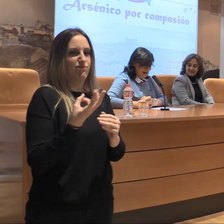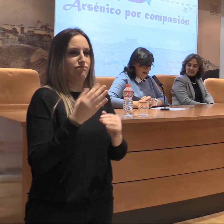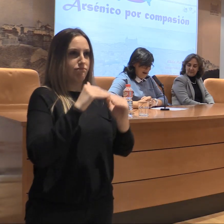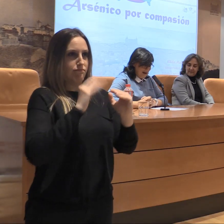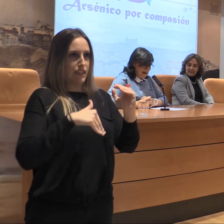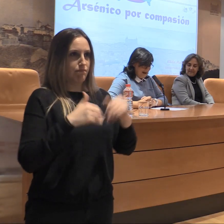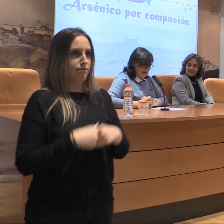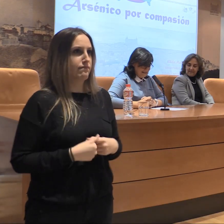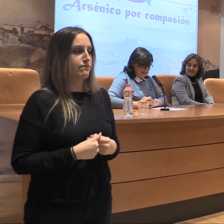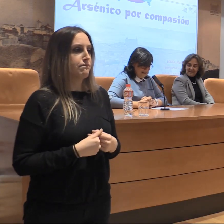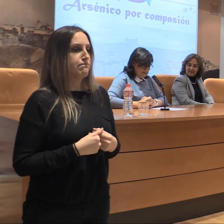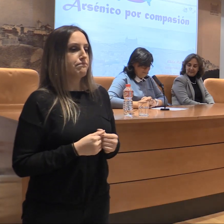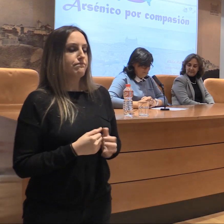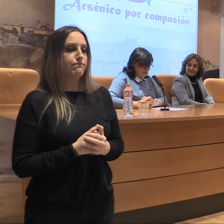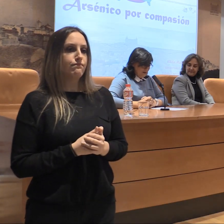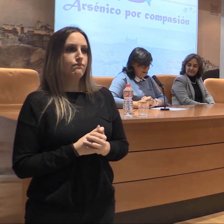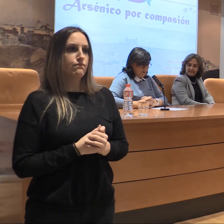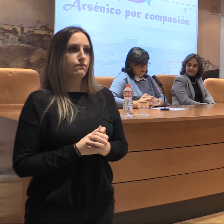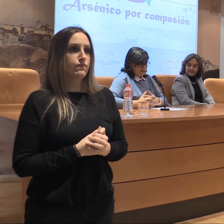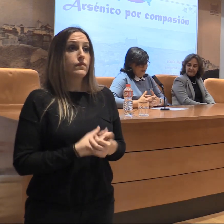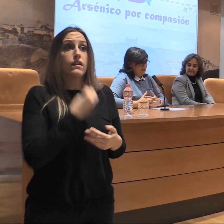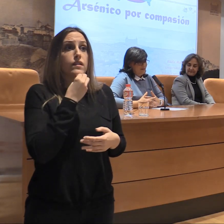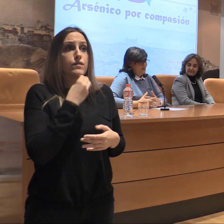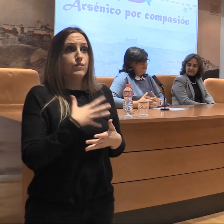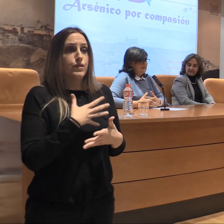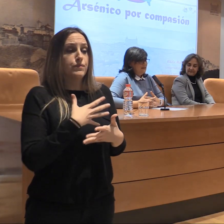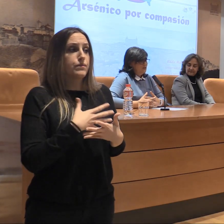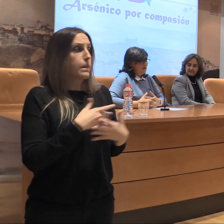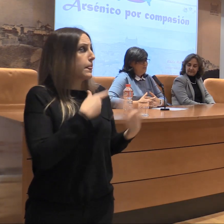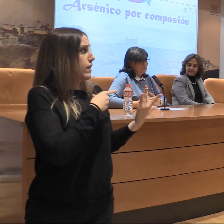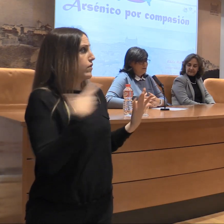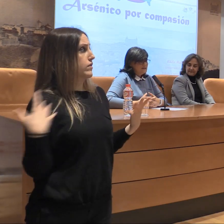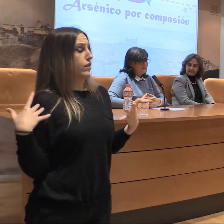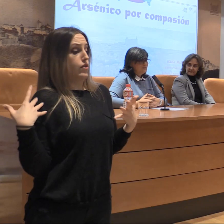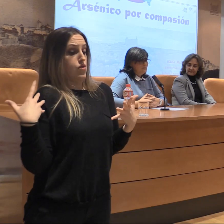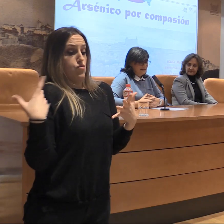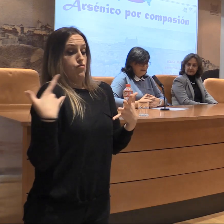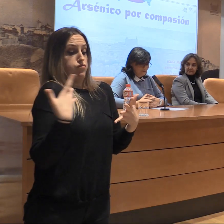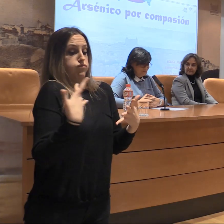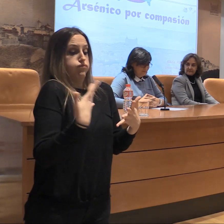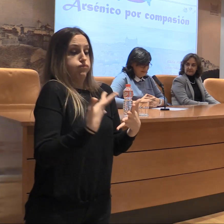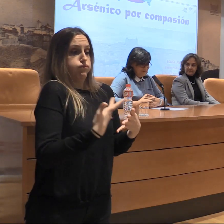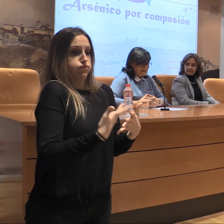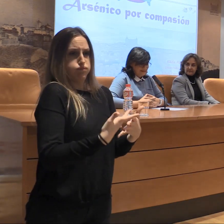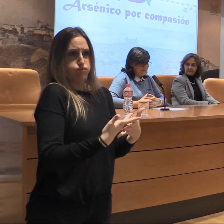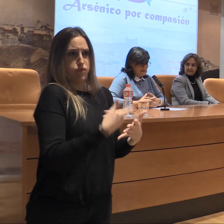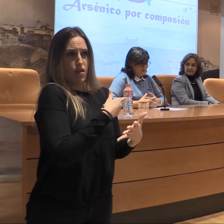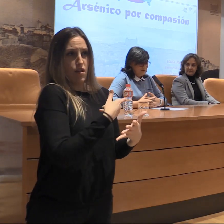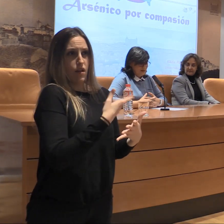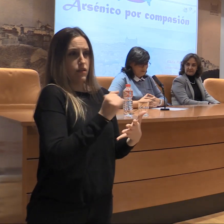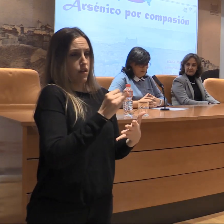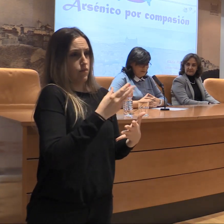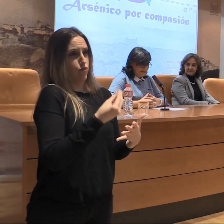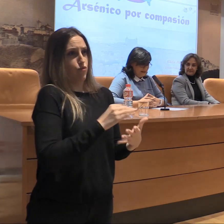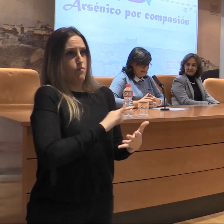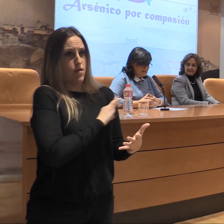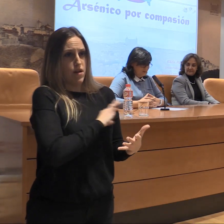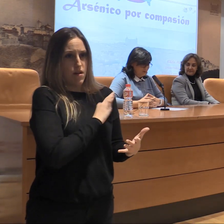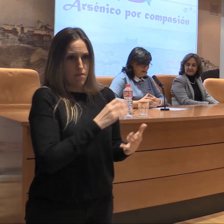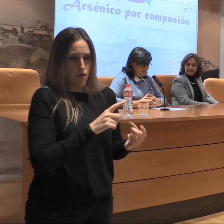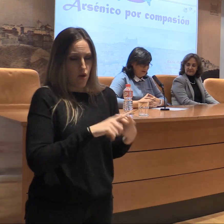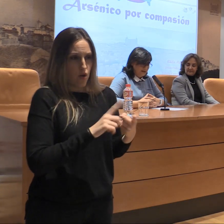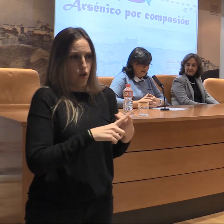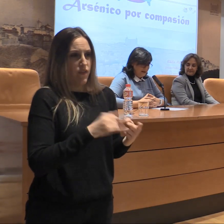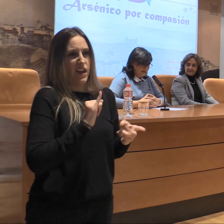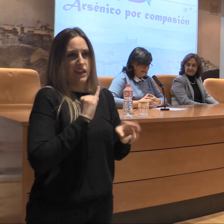obra al escenario. Y bueno, tiene, con esta trayectoria, como no podía ser de otra manera, tiene bastantes premios. Tiene el Premio Meridiana del